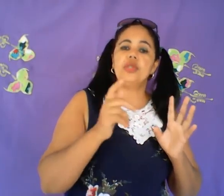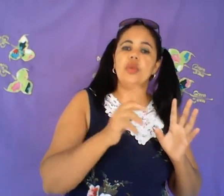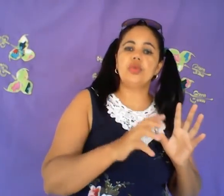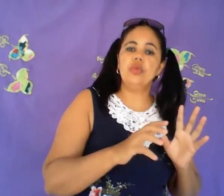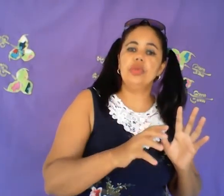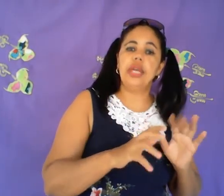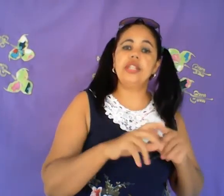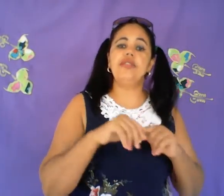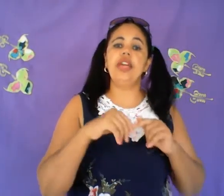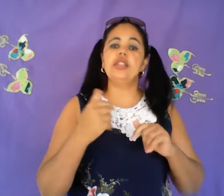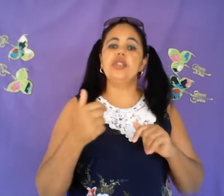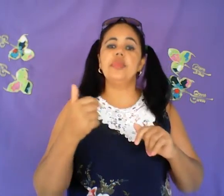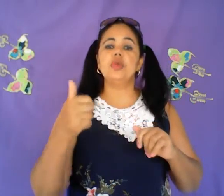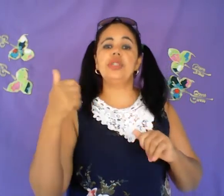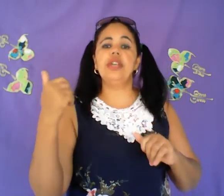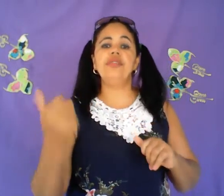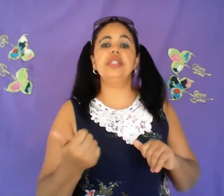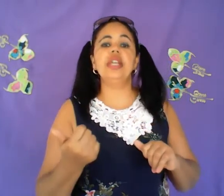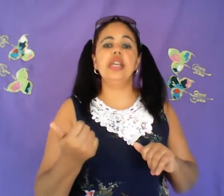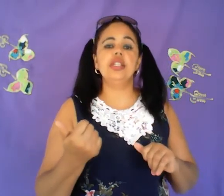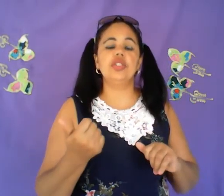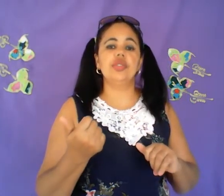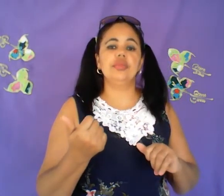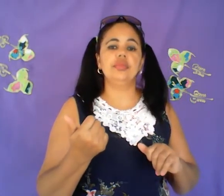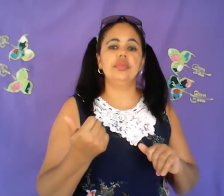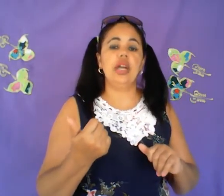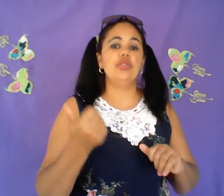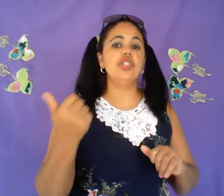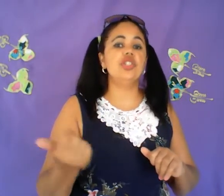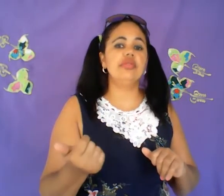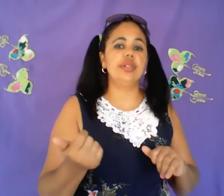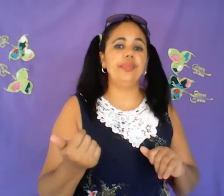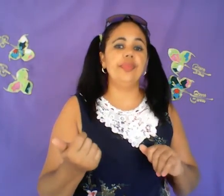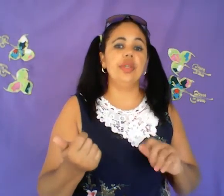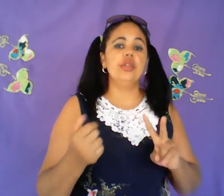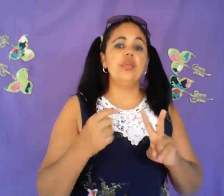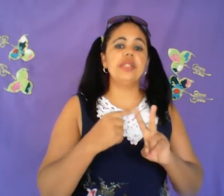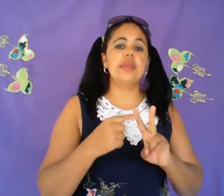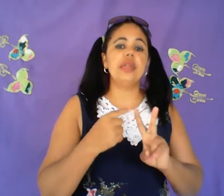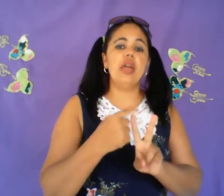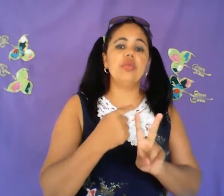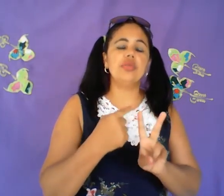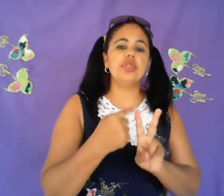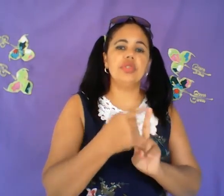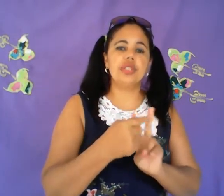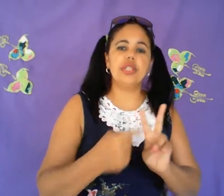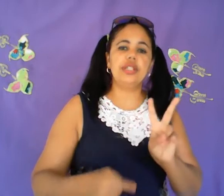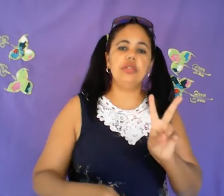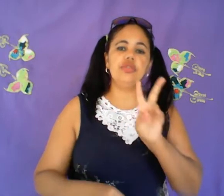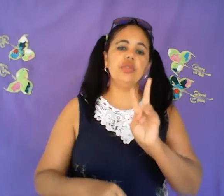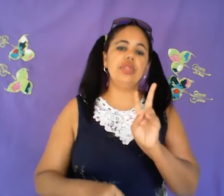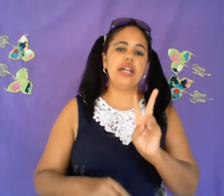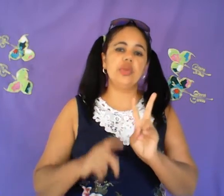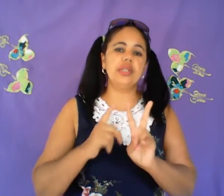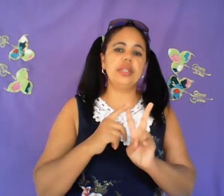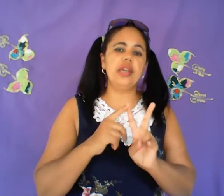surdo é diferente da pessoa deficiente, auditiva. Então, eu percebi que alguns de vocês estão tendo dificuldade com esse termo